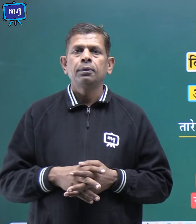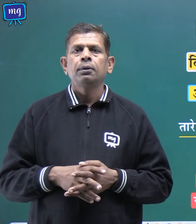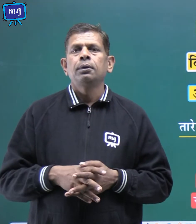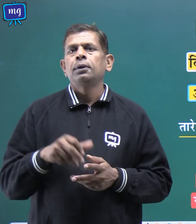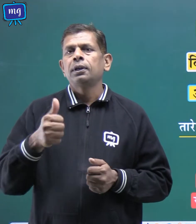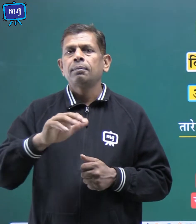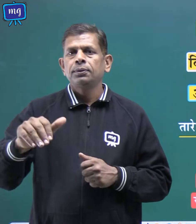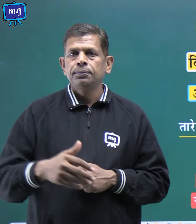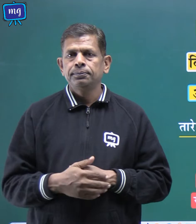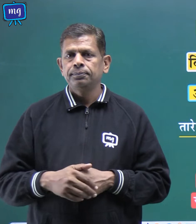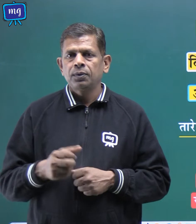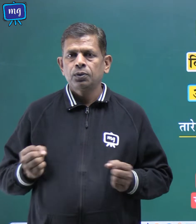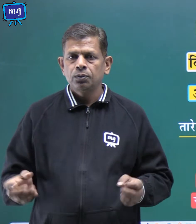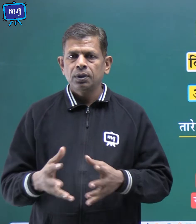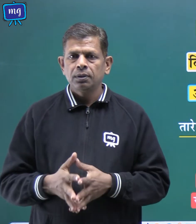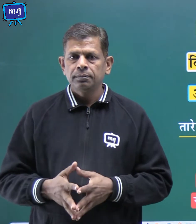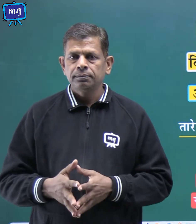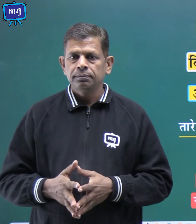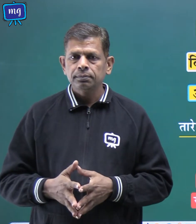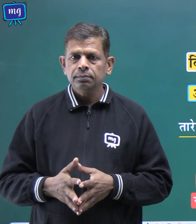ठीक है बच्चों, शुरू करें।